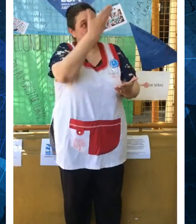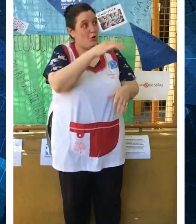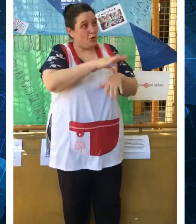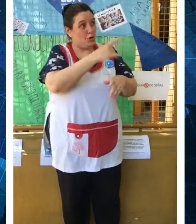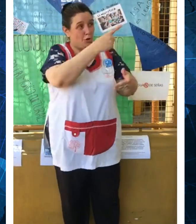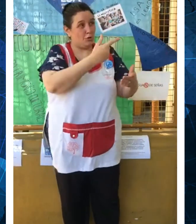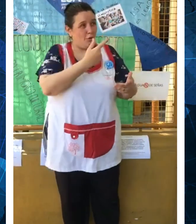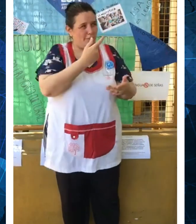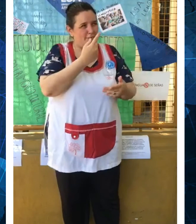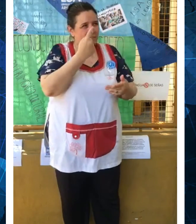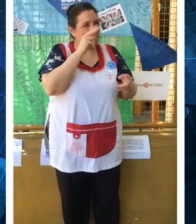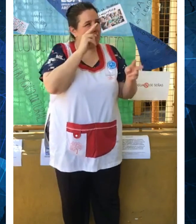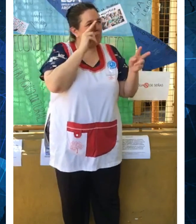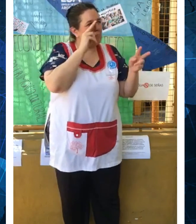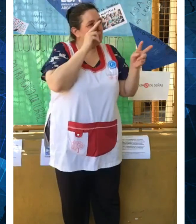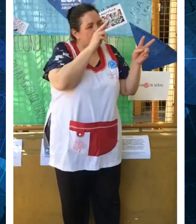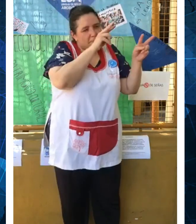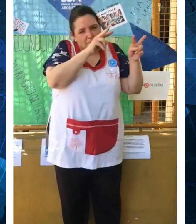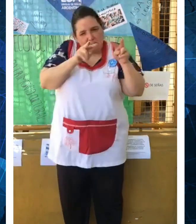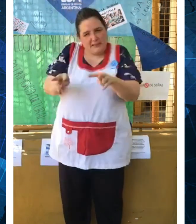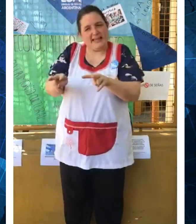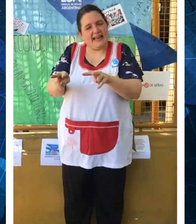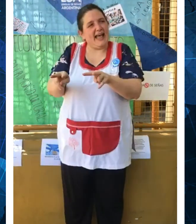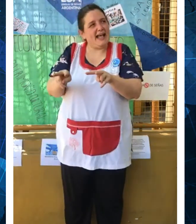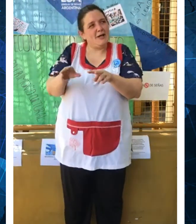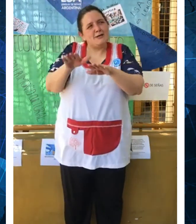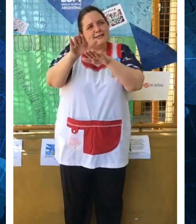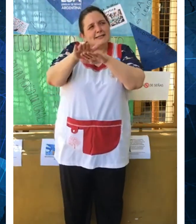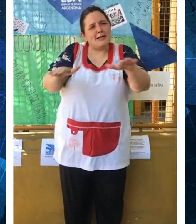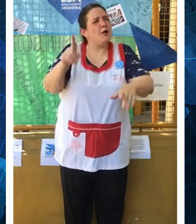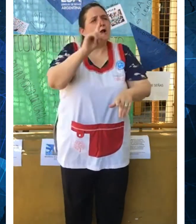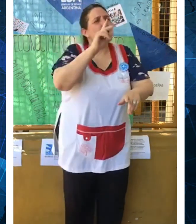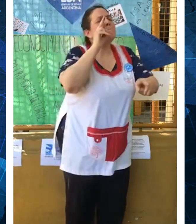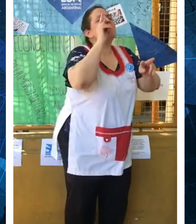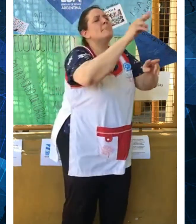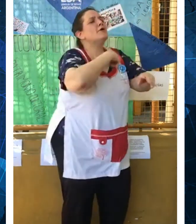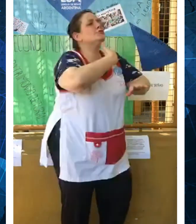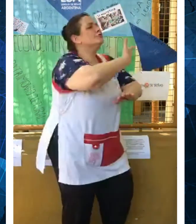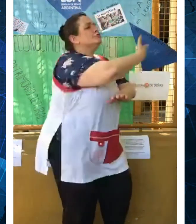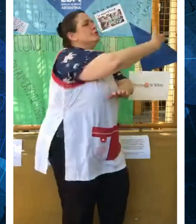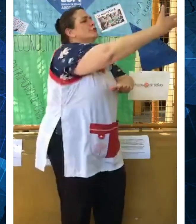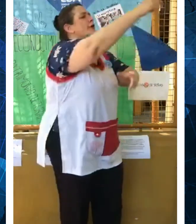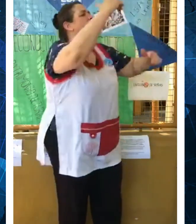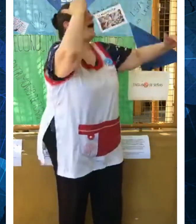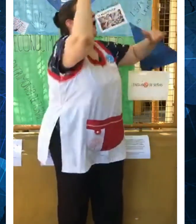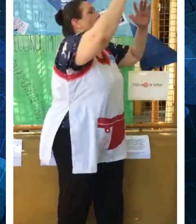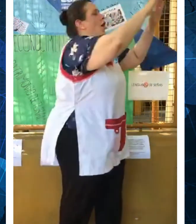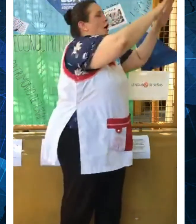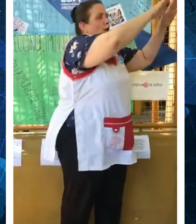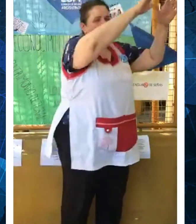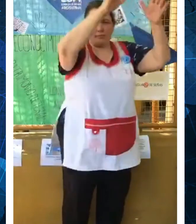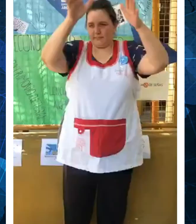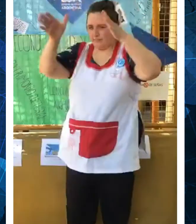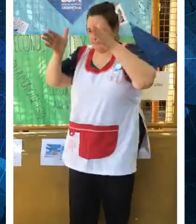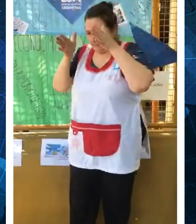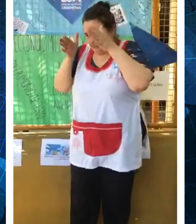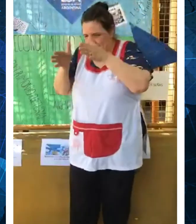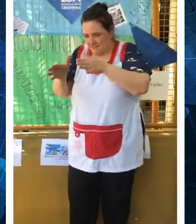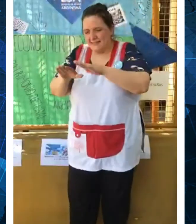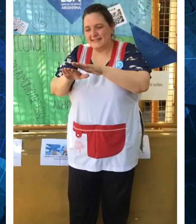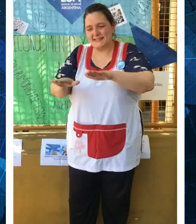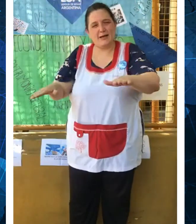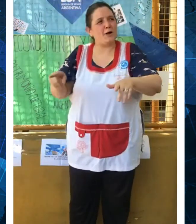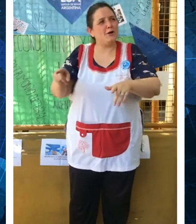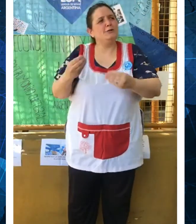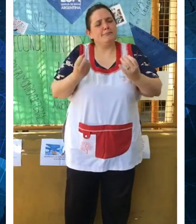Por eso quiero mostrarle al doctor Sinchero que vea esto, por ejemplo. No vea a los